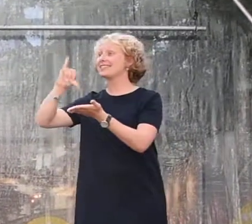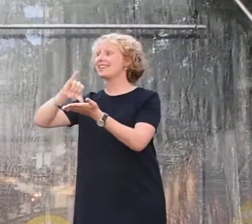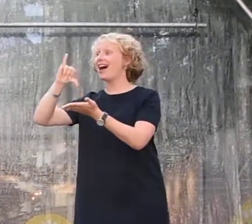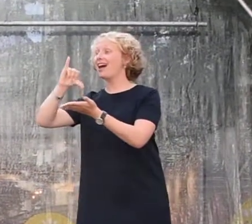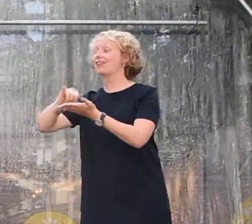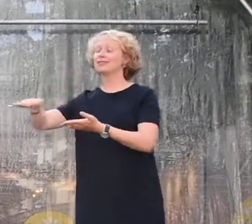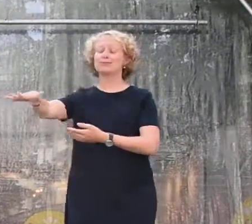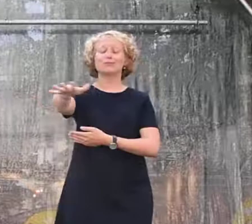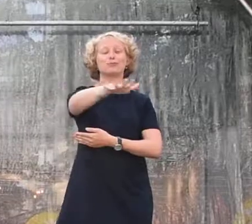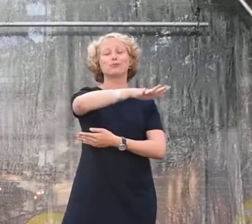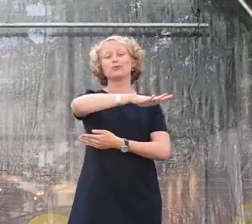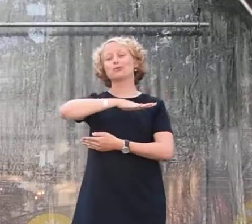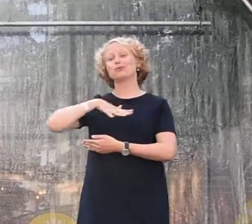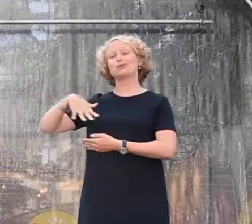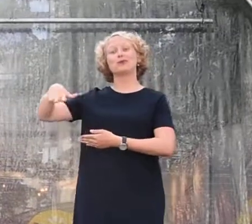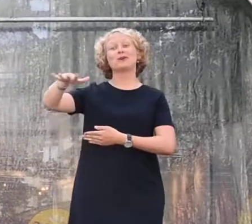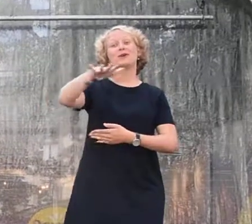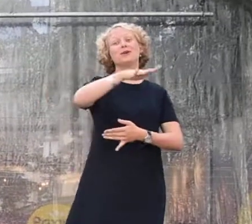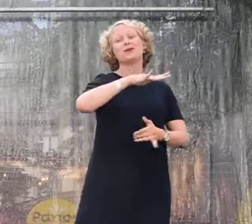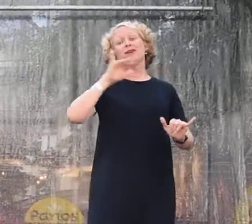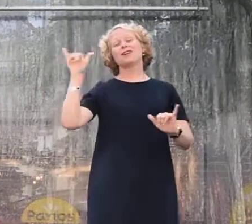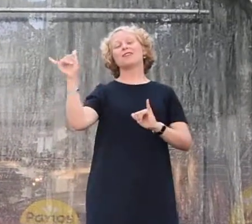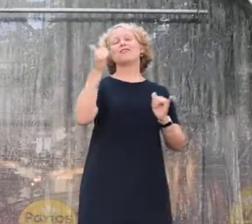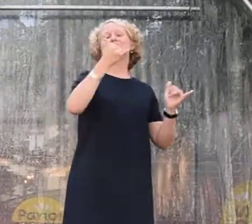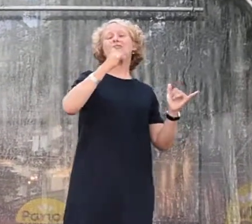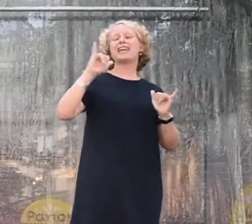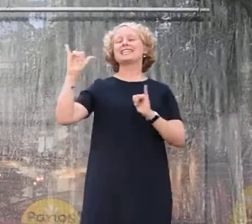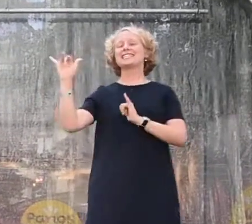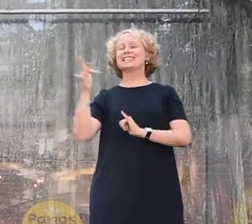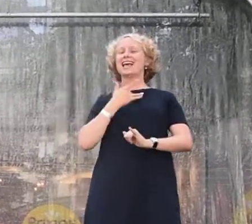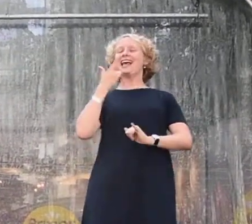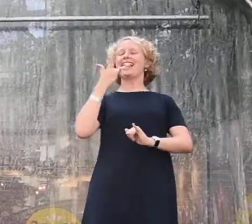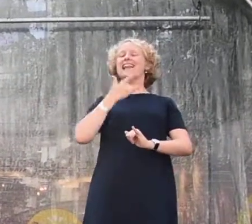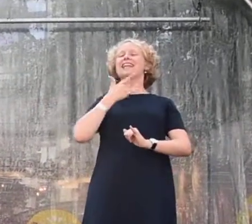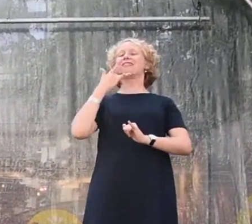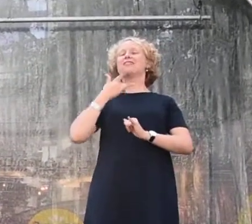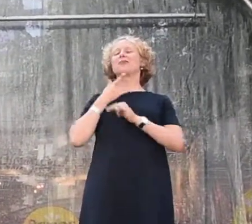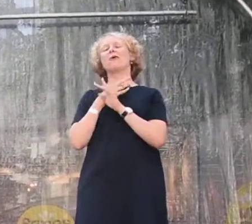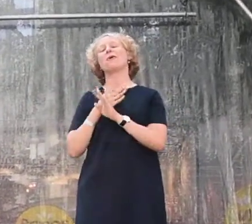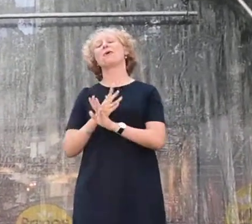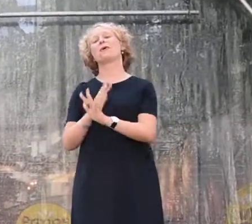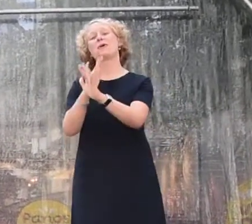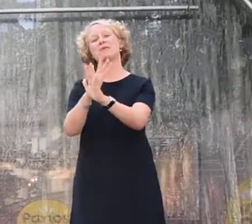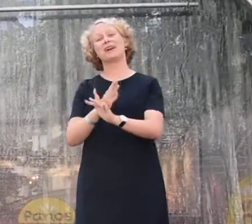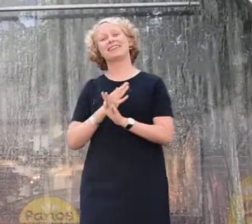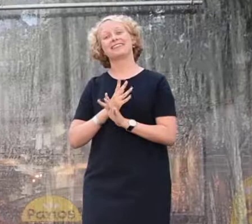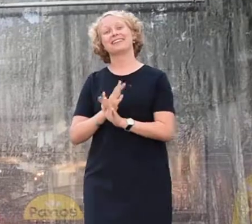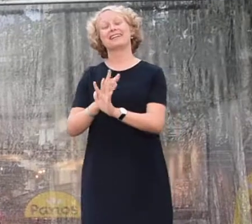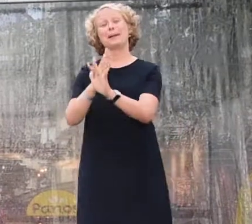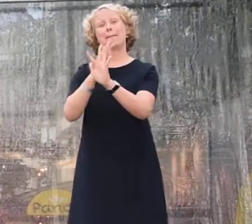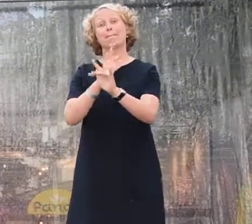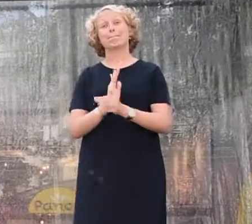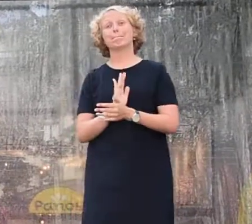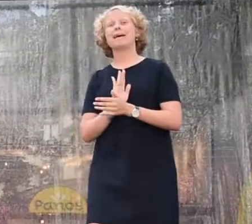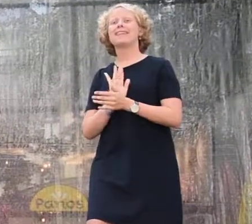Nachten in Montevideo, brengen liefde en romantiek.